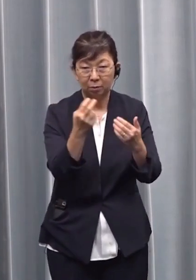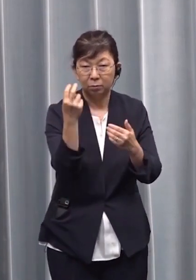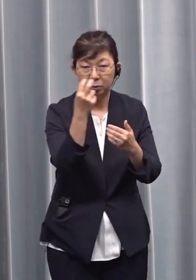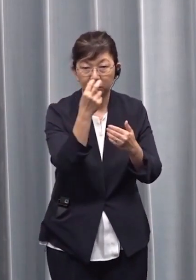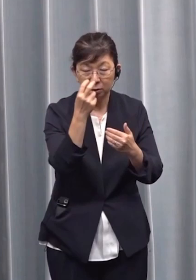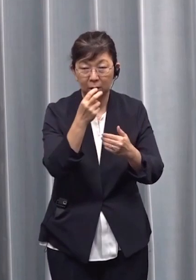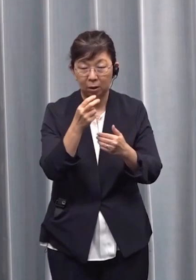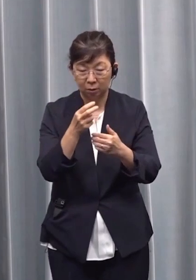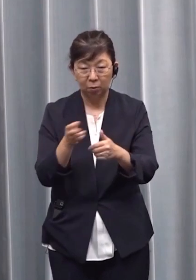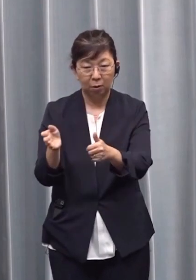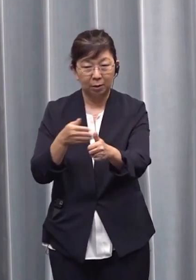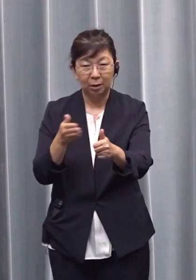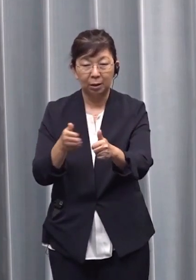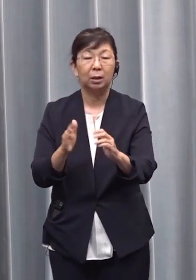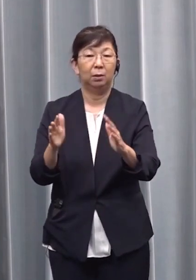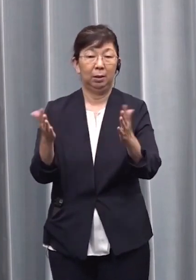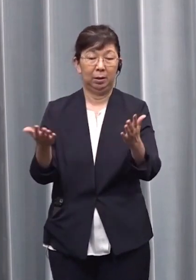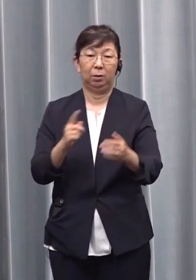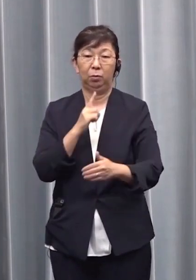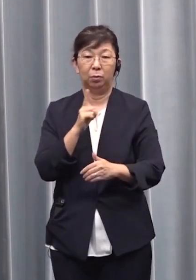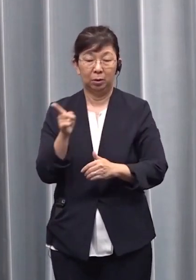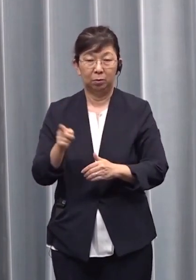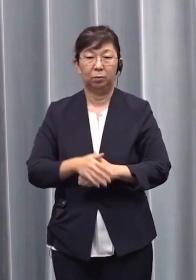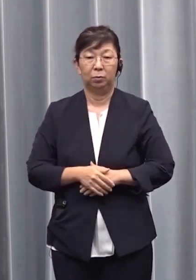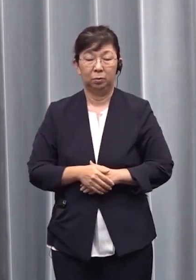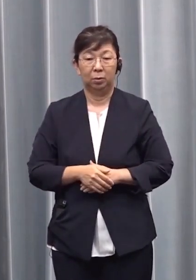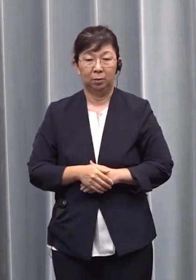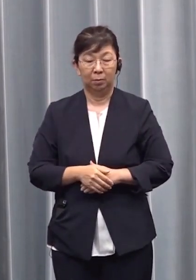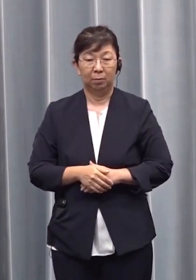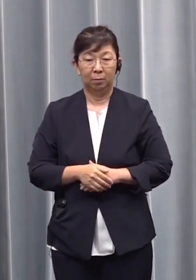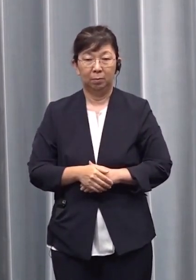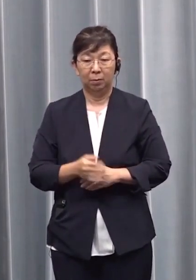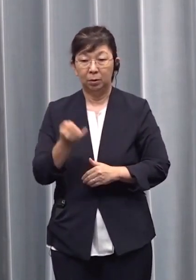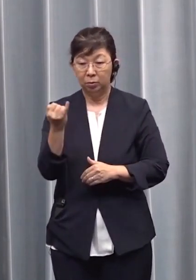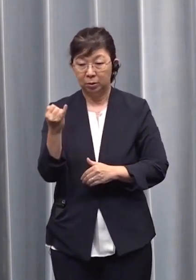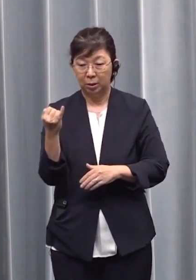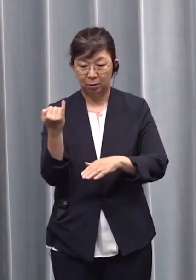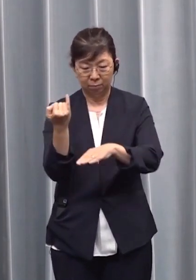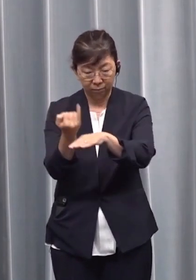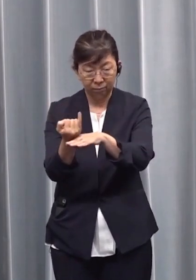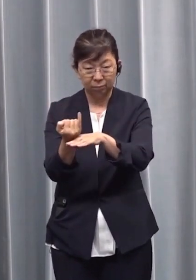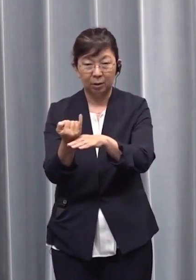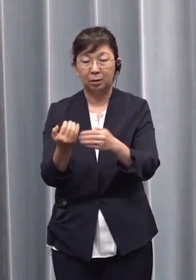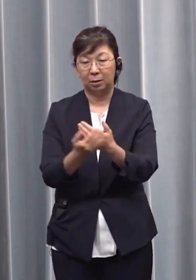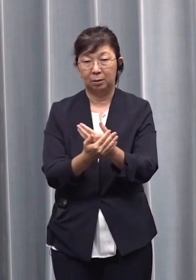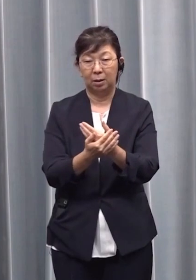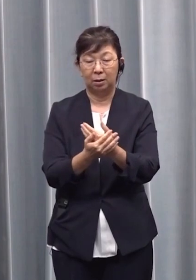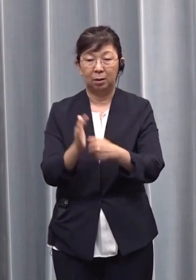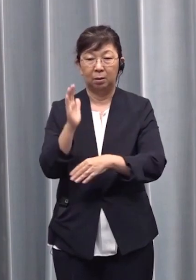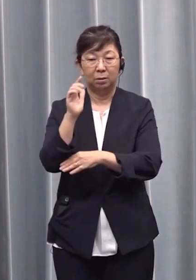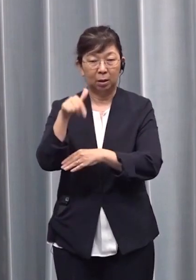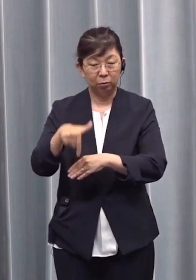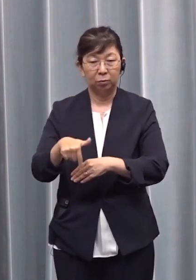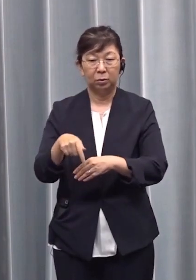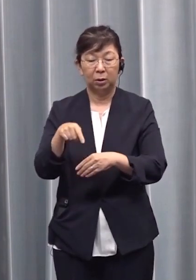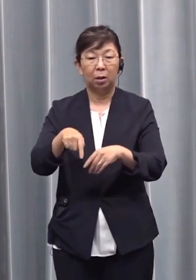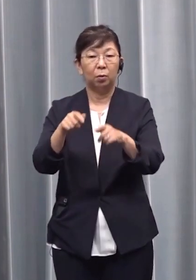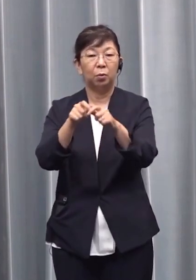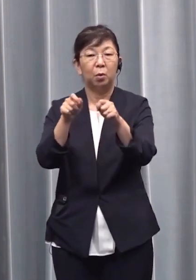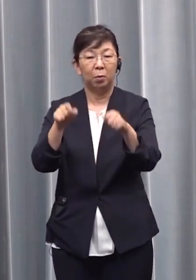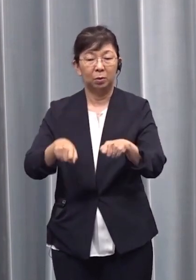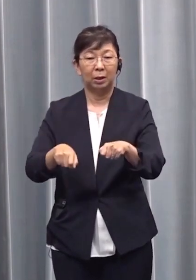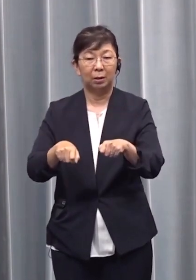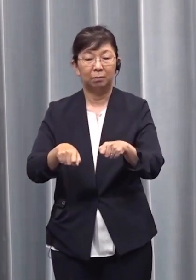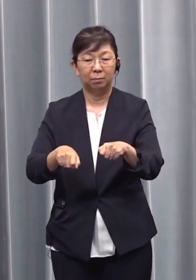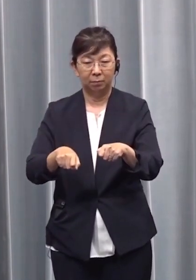への働きかけないそうです。今度小倉さんから新たな女性の担当大臣変わりました。政府としてですね、この問題、このジャニーズ事務所